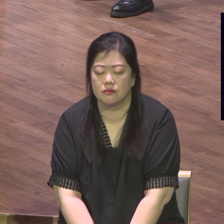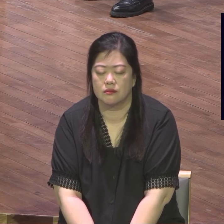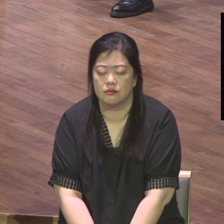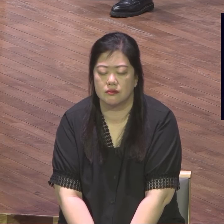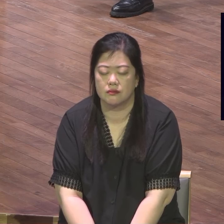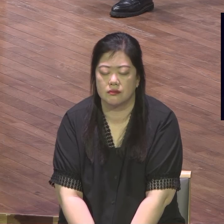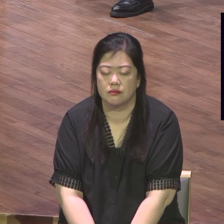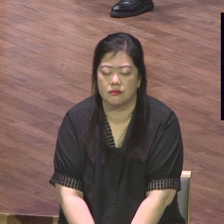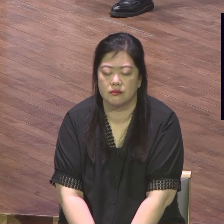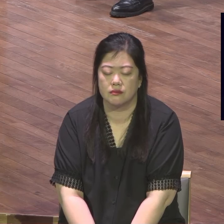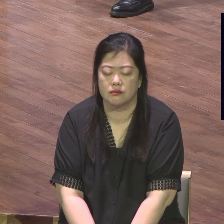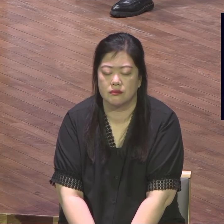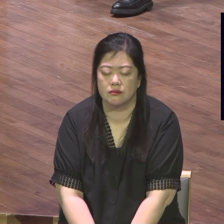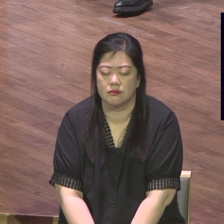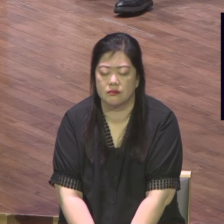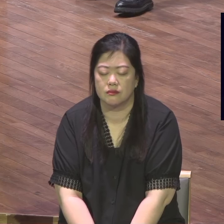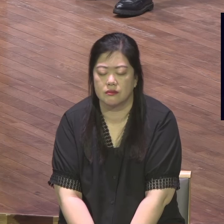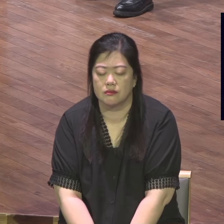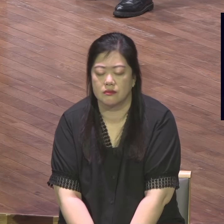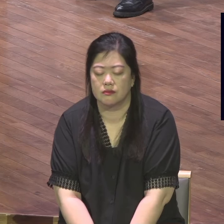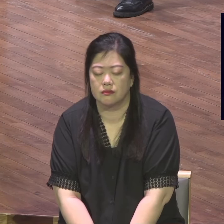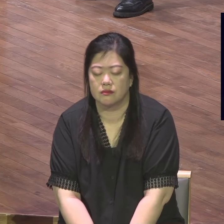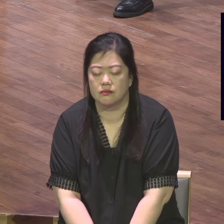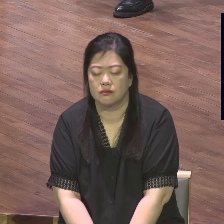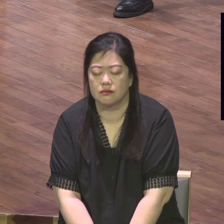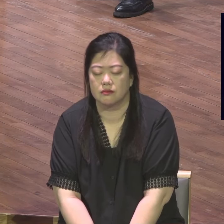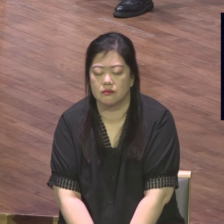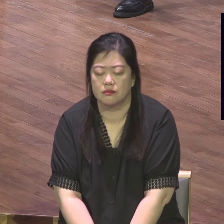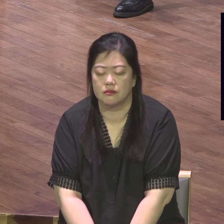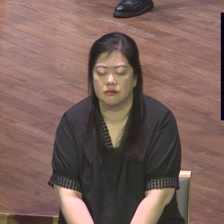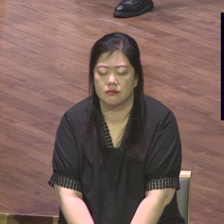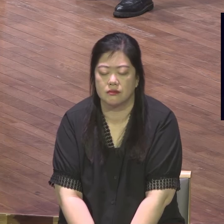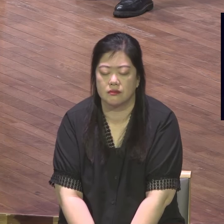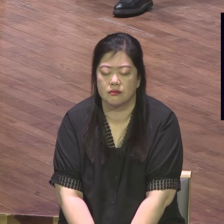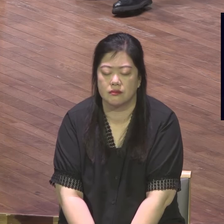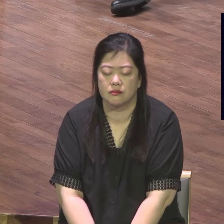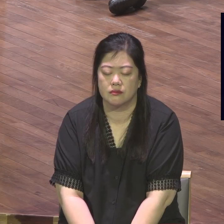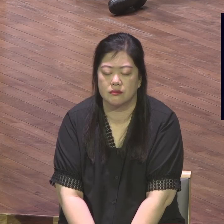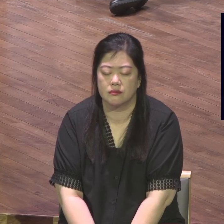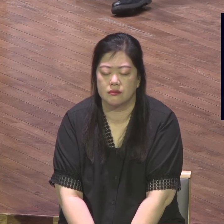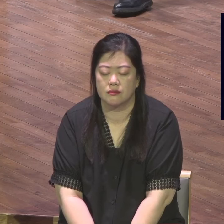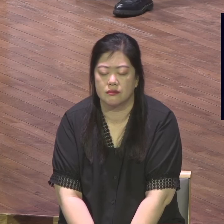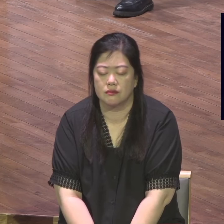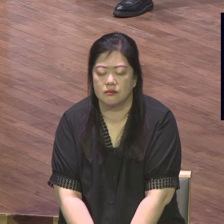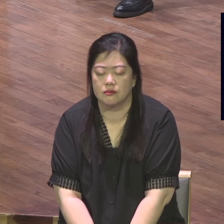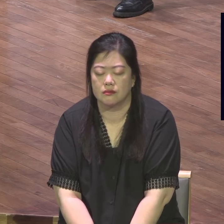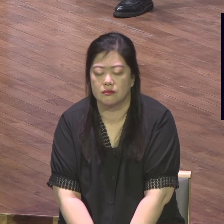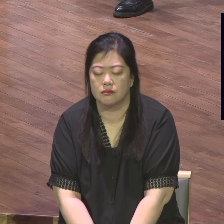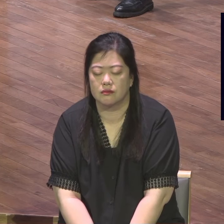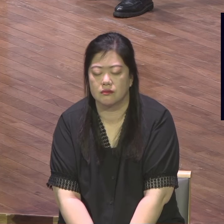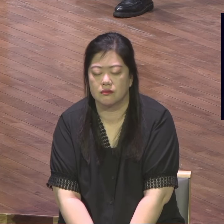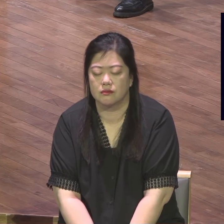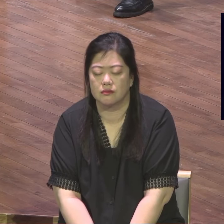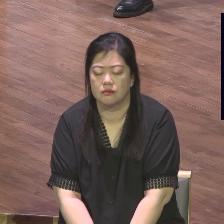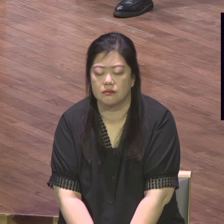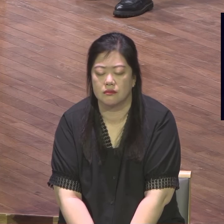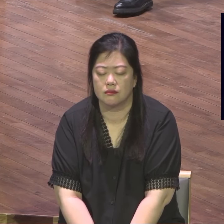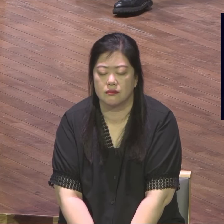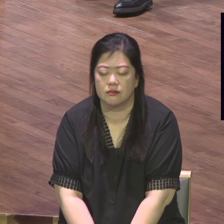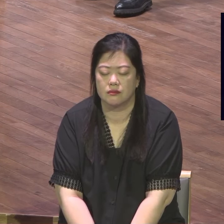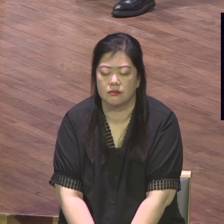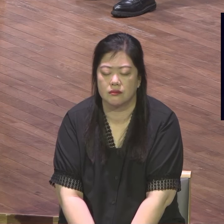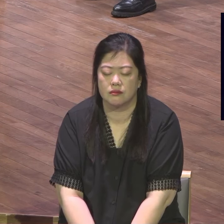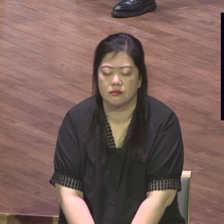확장 속에 쓰임받게 하여 주시옵시고 그만 237 나라 5천 정도 국가 속에 시대적이며 대표적이며